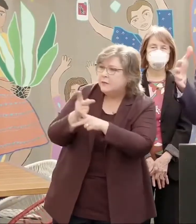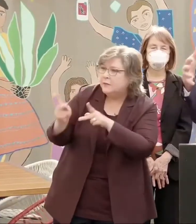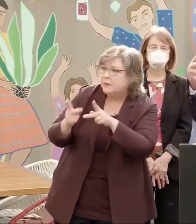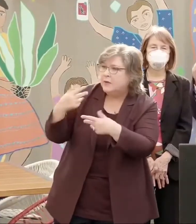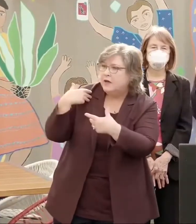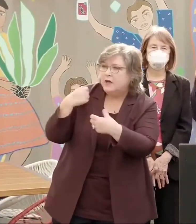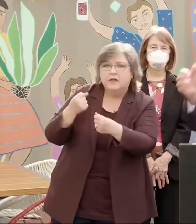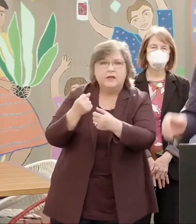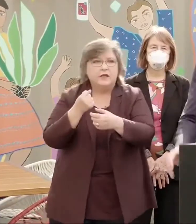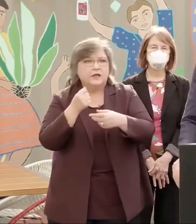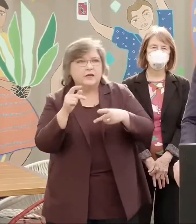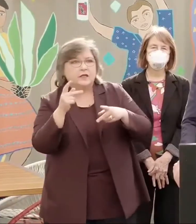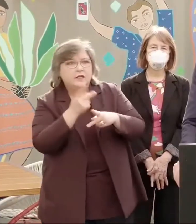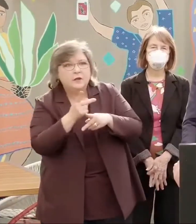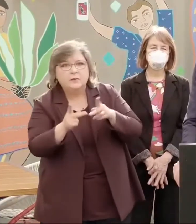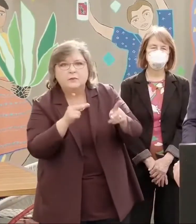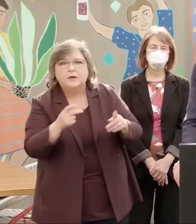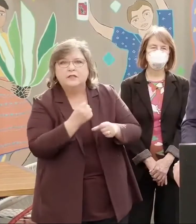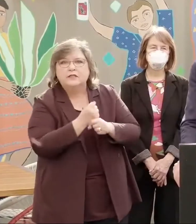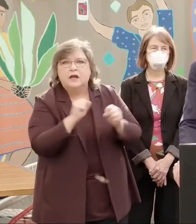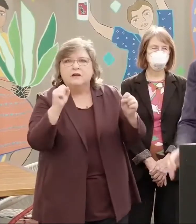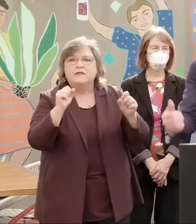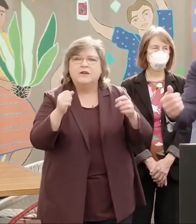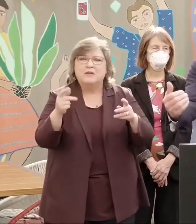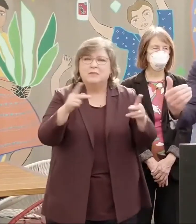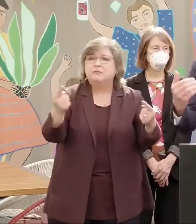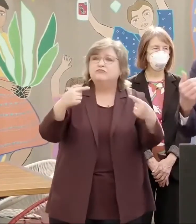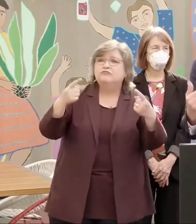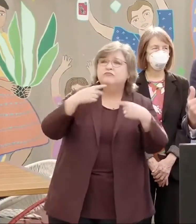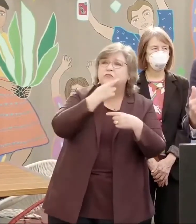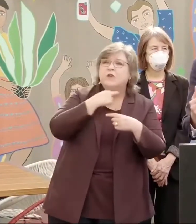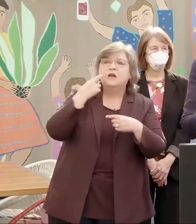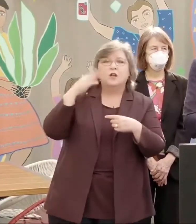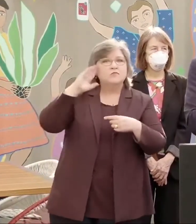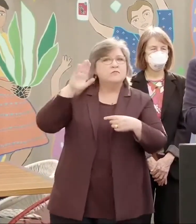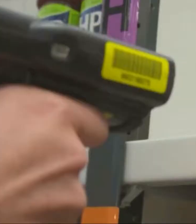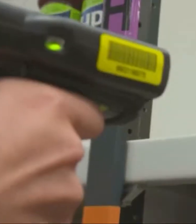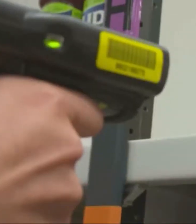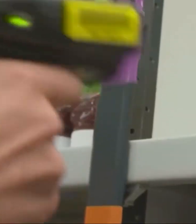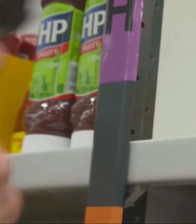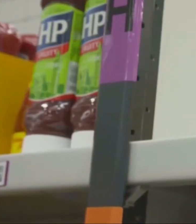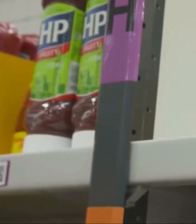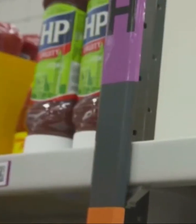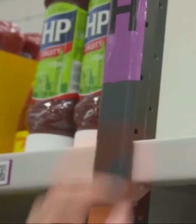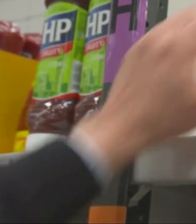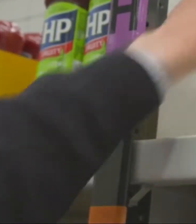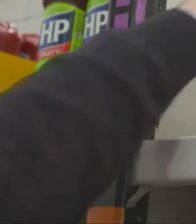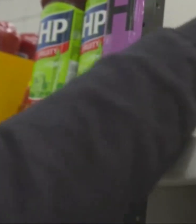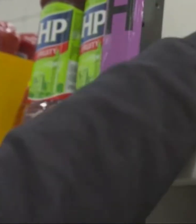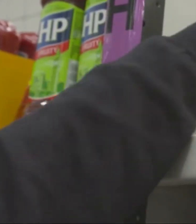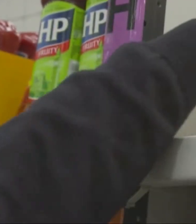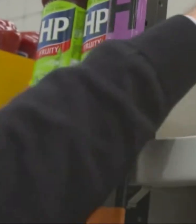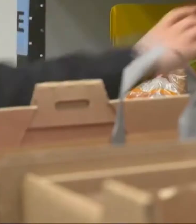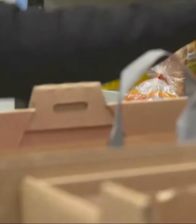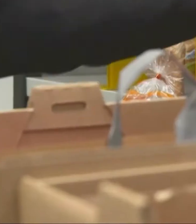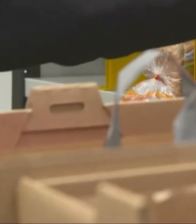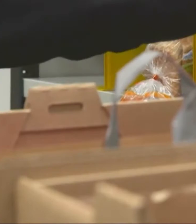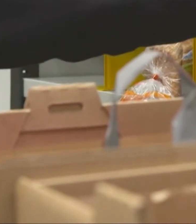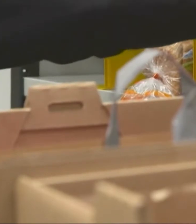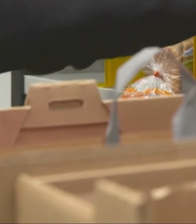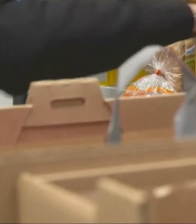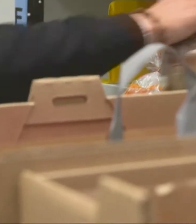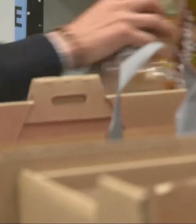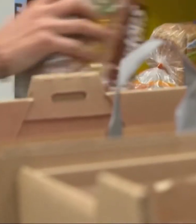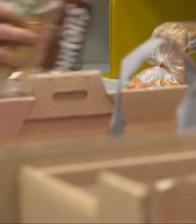personas saludables y seguras es muy importante. Es por eso que estoy orgulloso de este proyecto de ley. La nueva legislación será retroactiva